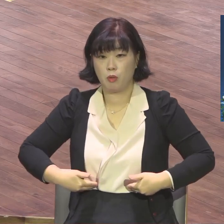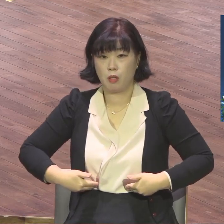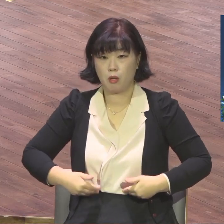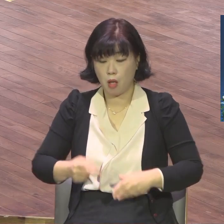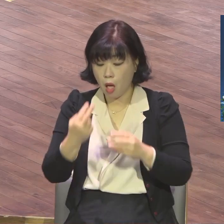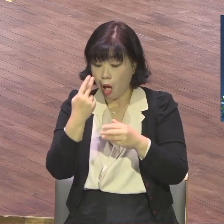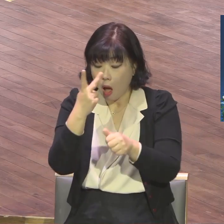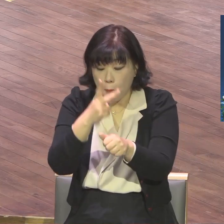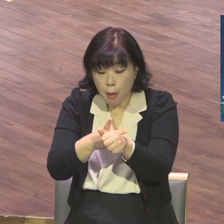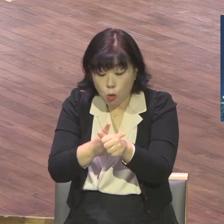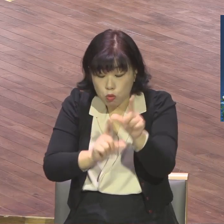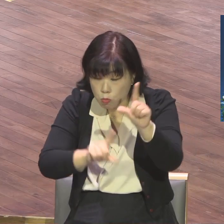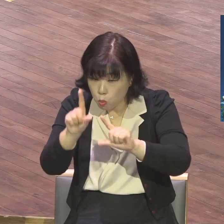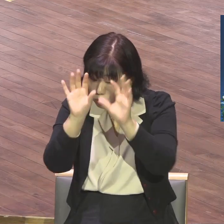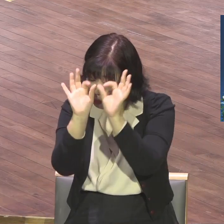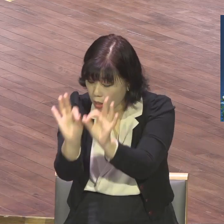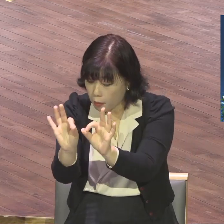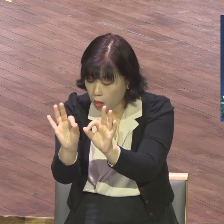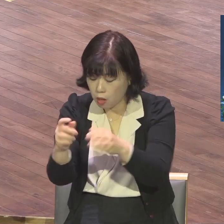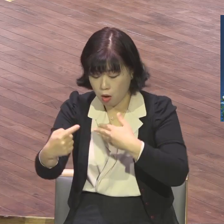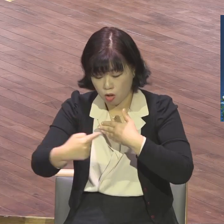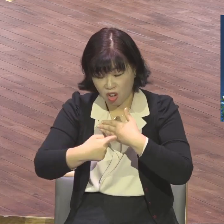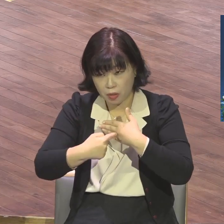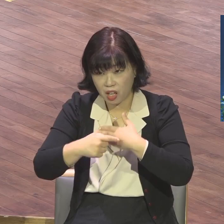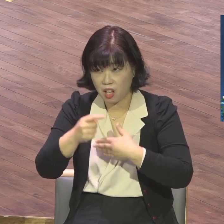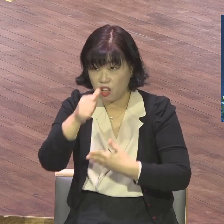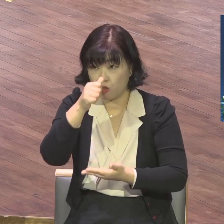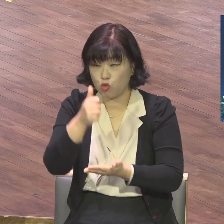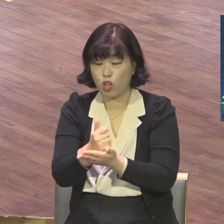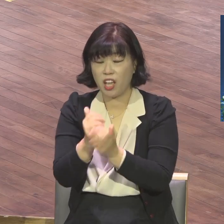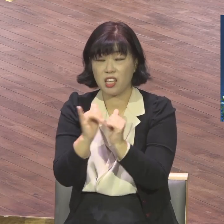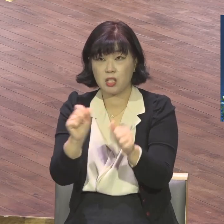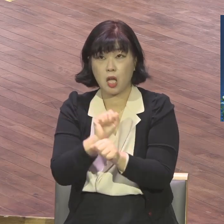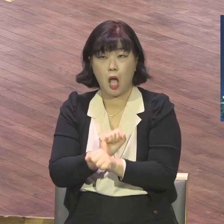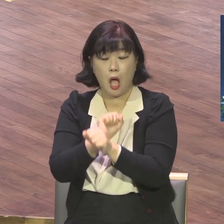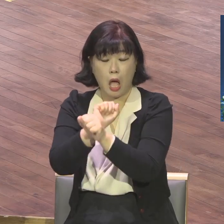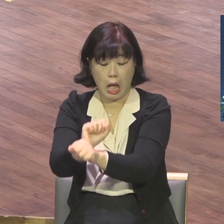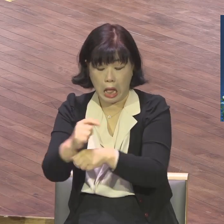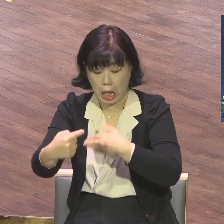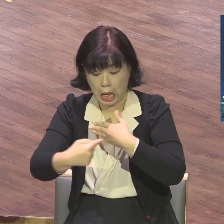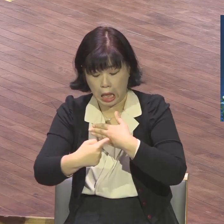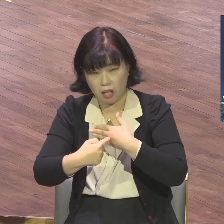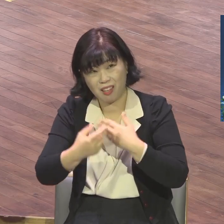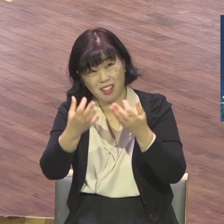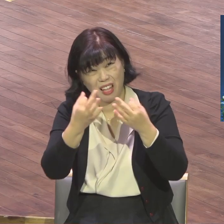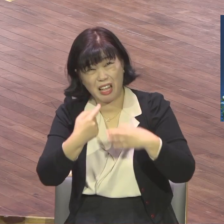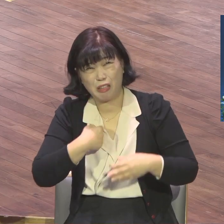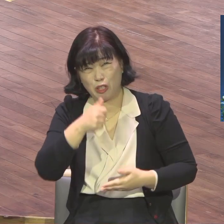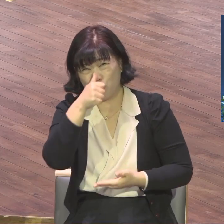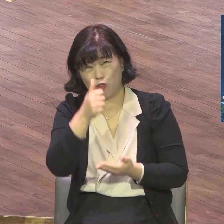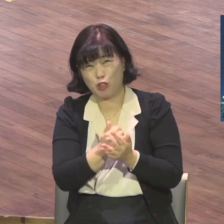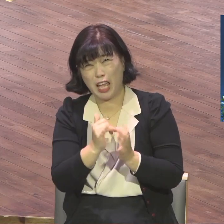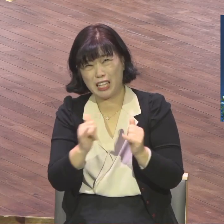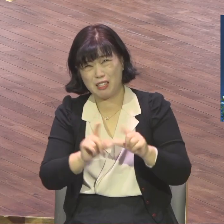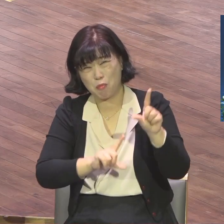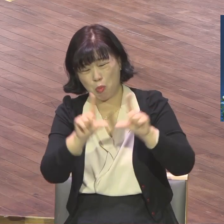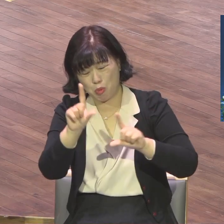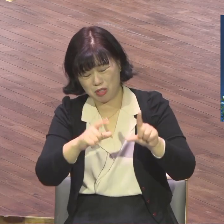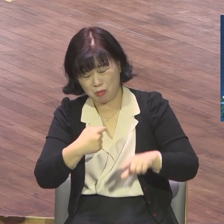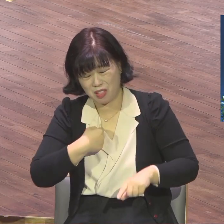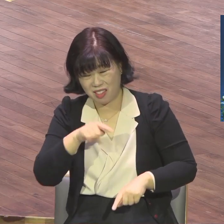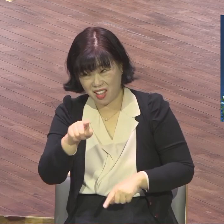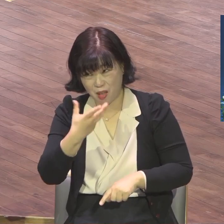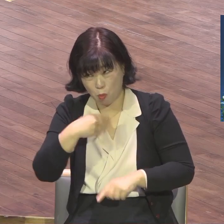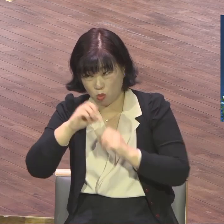제수 그거 그러니까 외모에 신경 쓰지 말라니까요. 아이고 내 꼬라지가 이런데 내가 저번에 말하면 비웃음 당하지